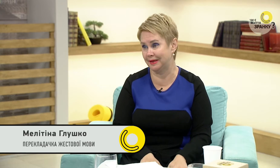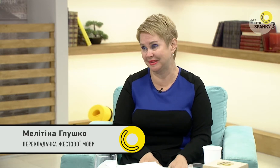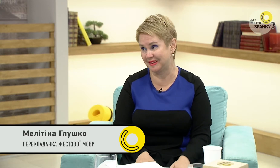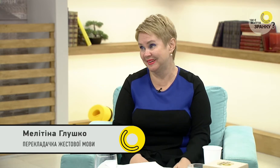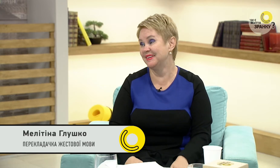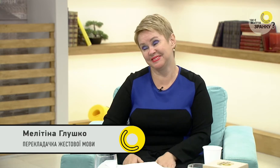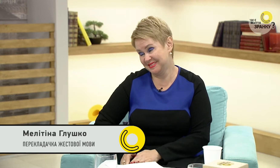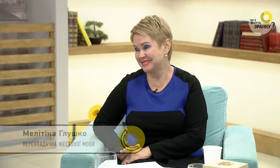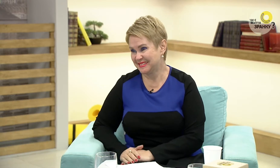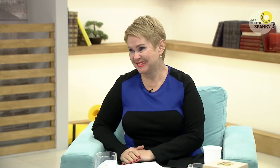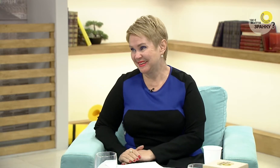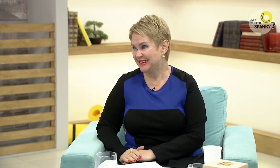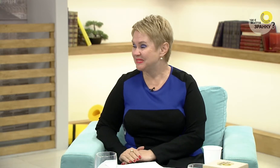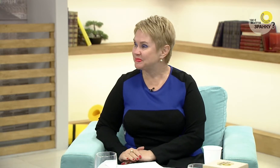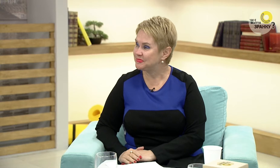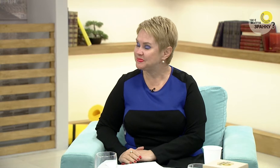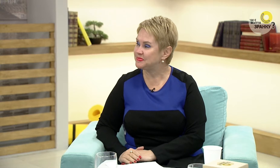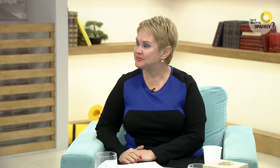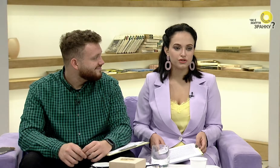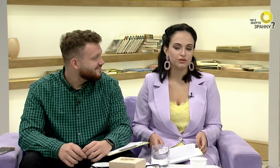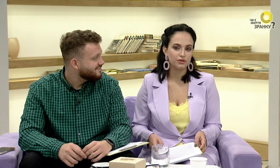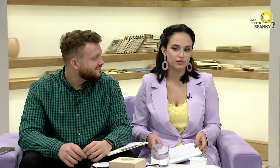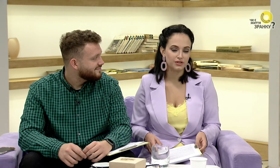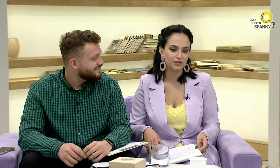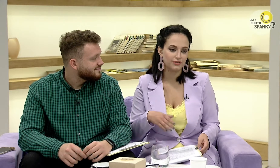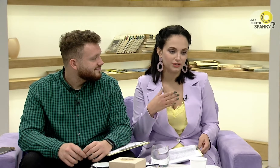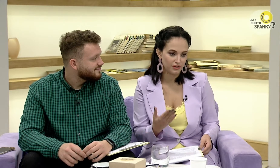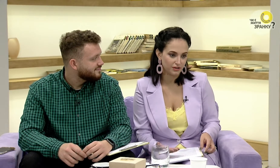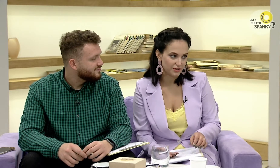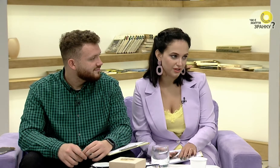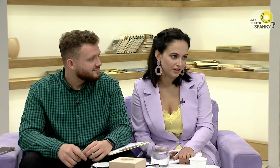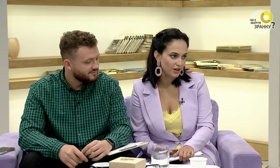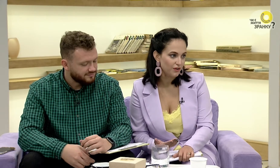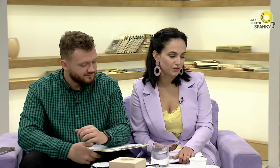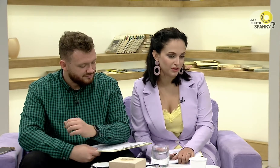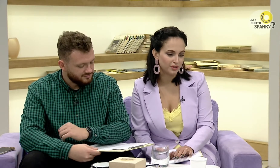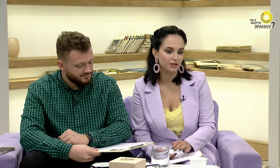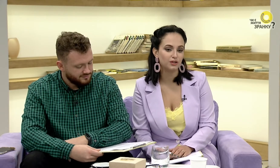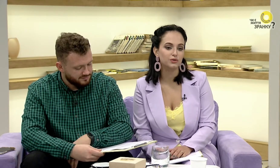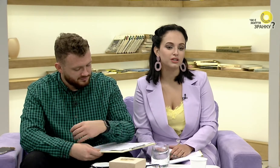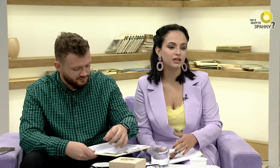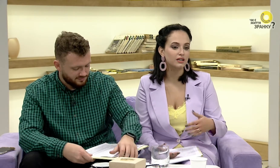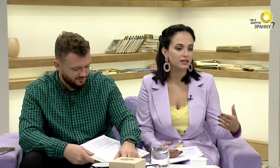коленки. А як так сталося, що ось ви народилися в родині глухих, але